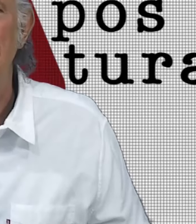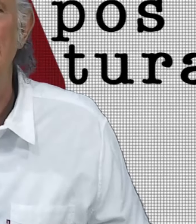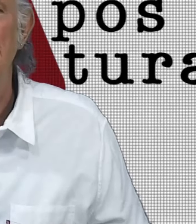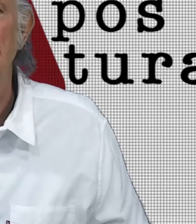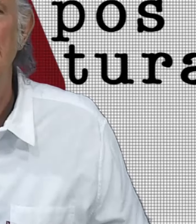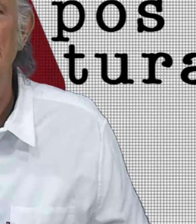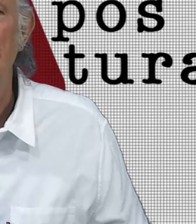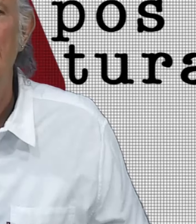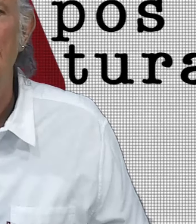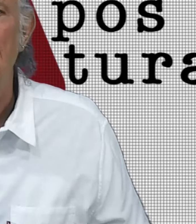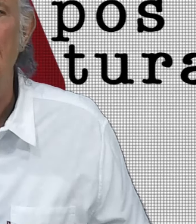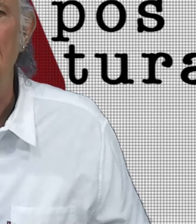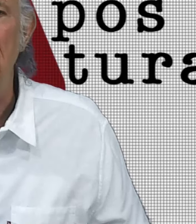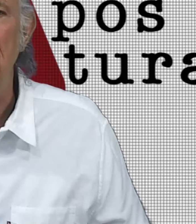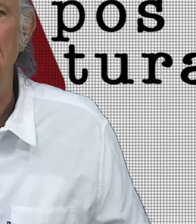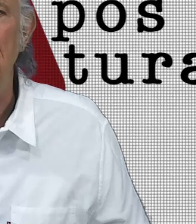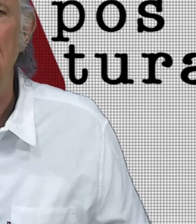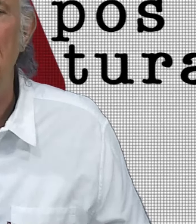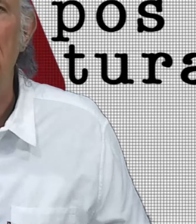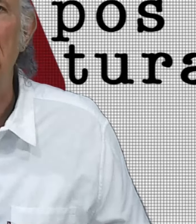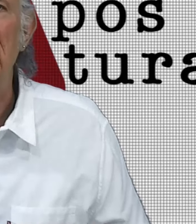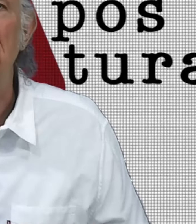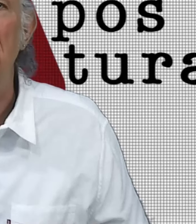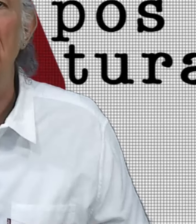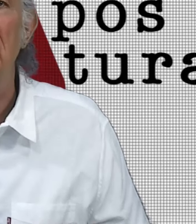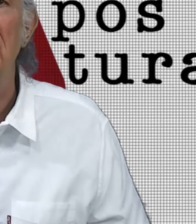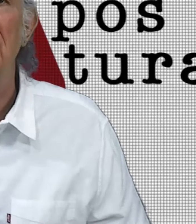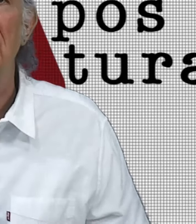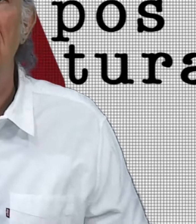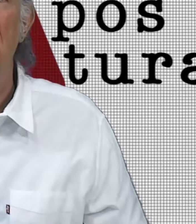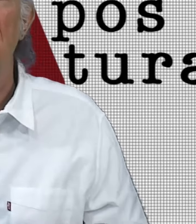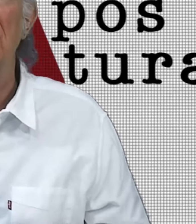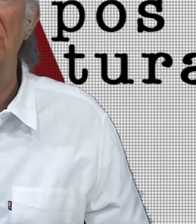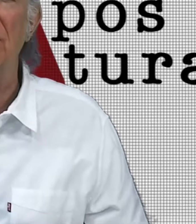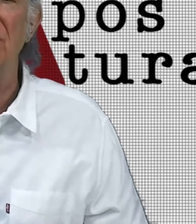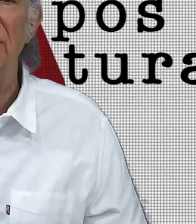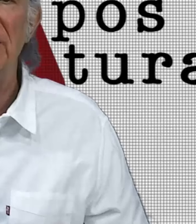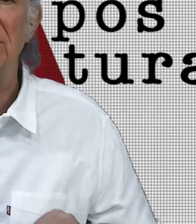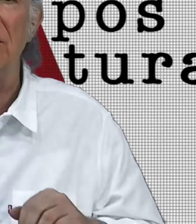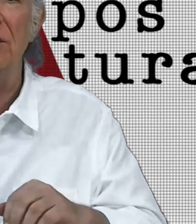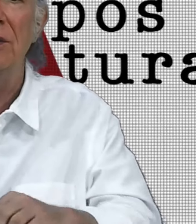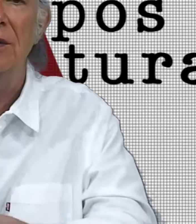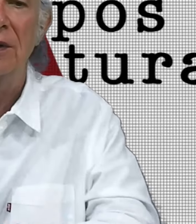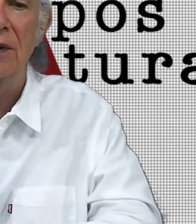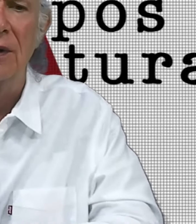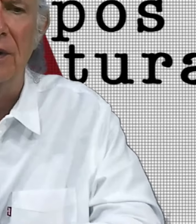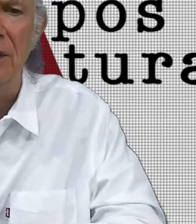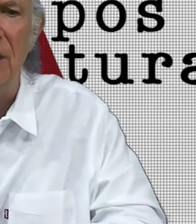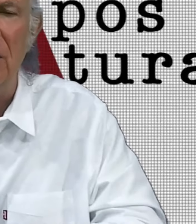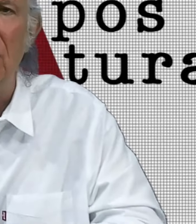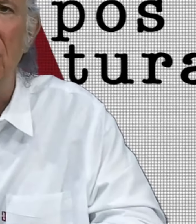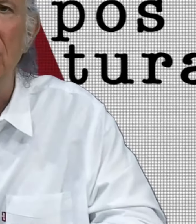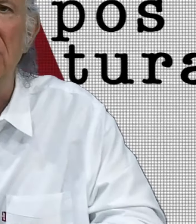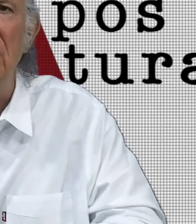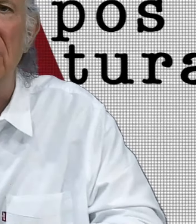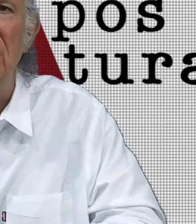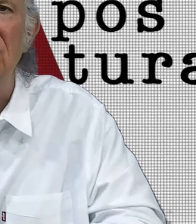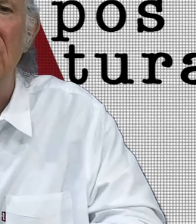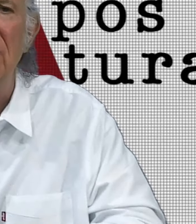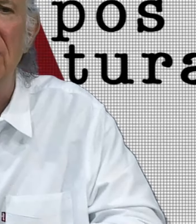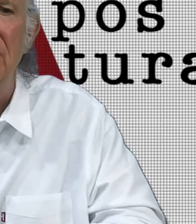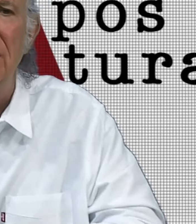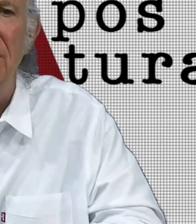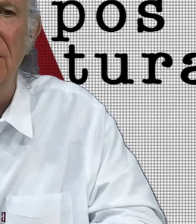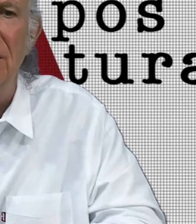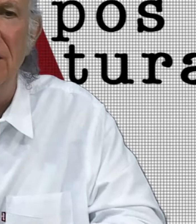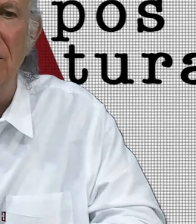es un nombramiento de, o un reconocimiento de hijo ilustre en la